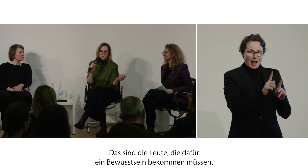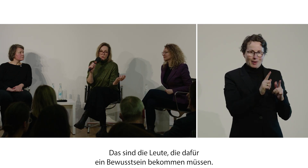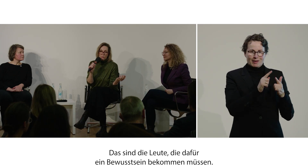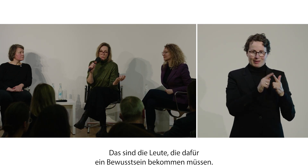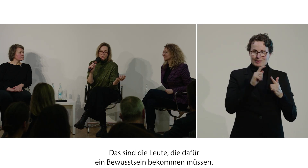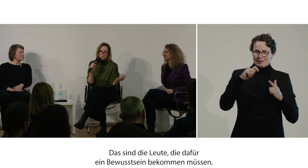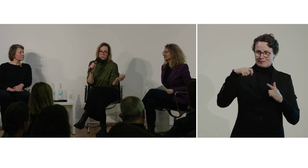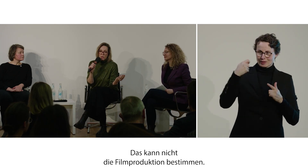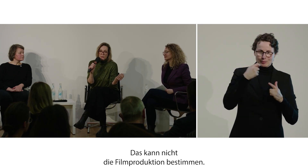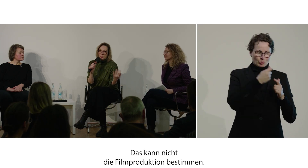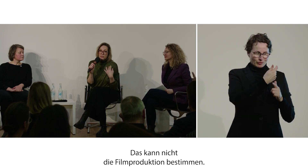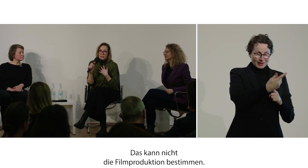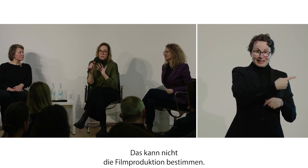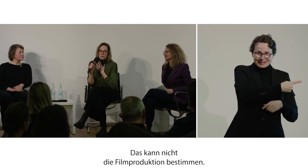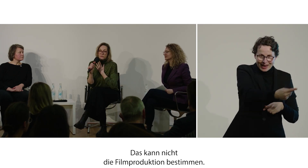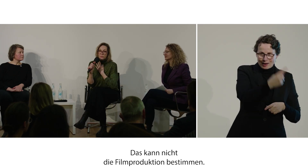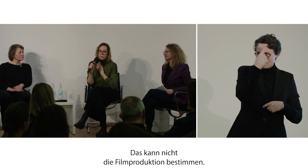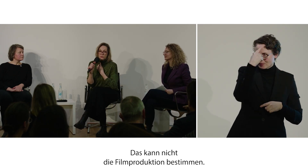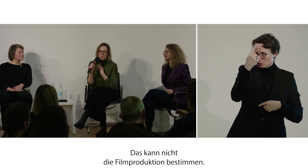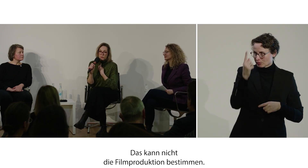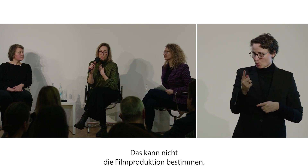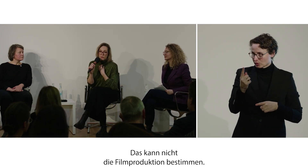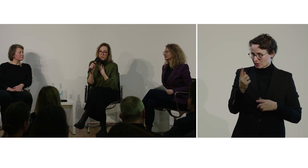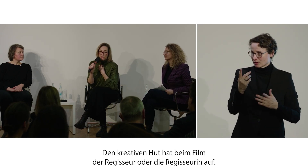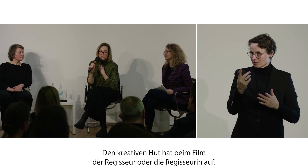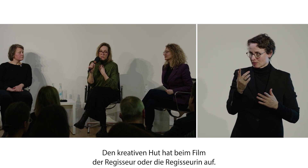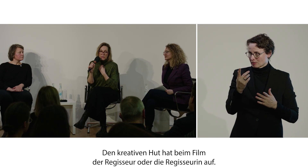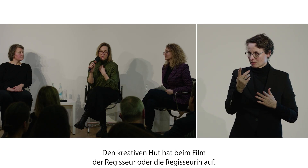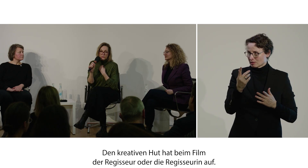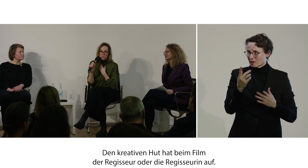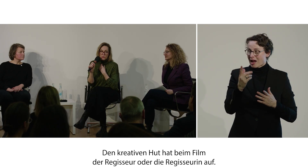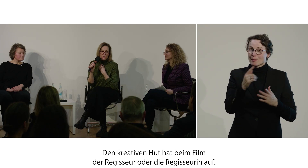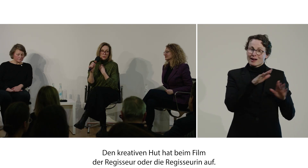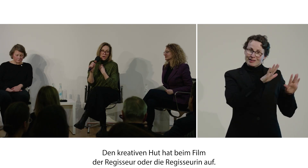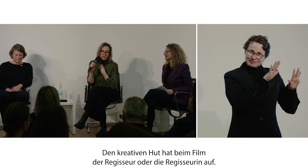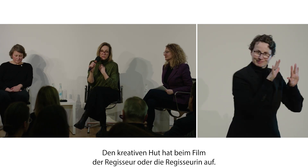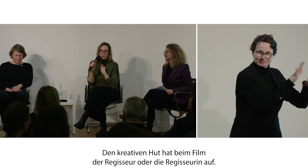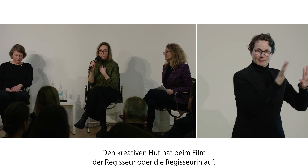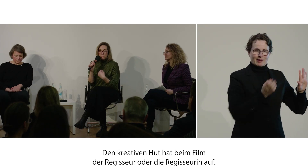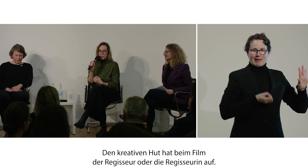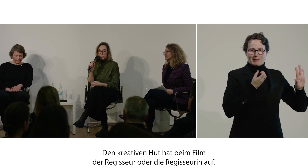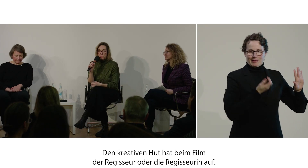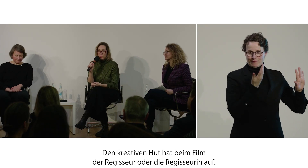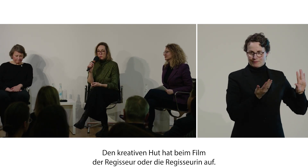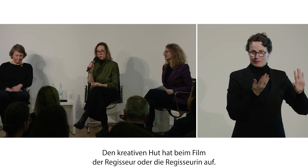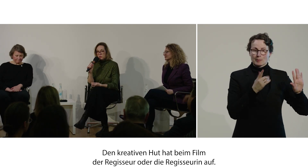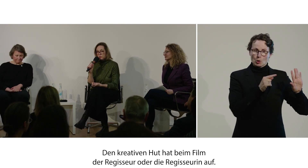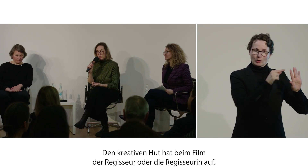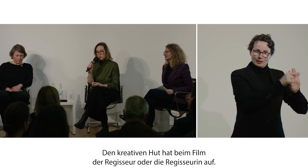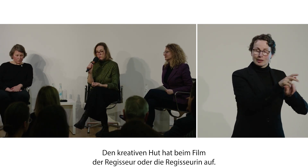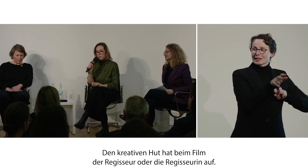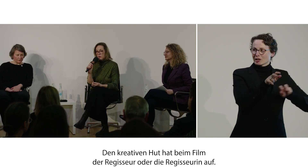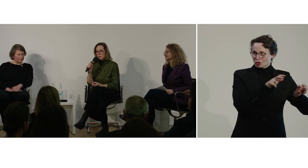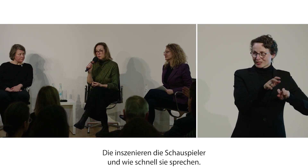Bewusstsein bekommen müssen. Aber das kann nicht eine Filmproduktion bestimmen, weil sie den kreativen Hut hat normalerweise beim Film der Regisseur oder die